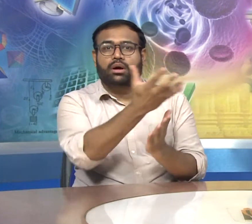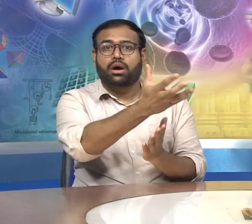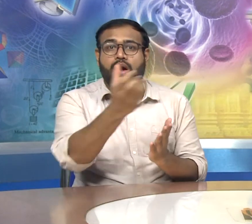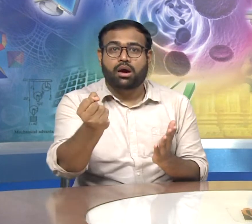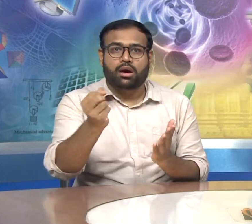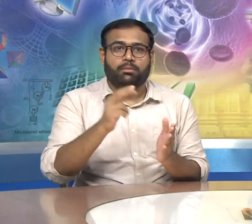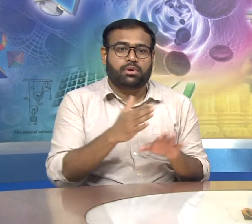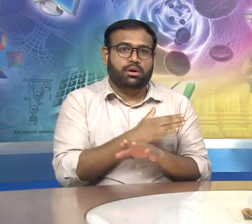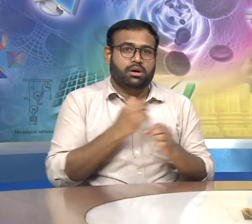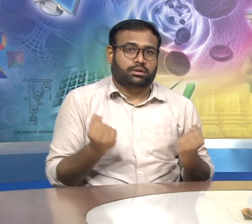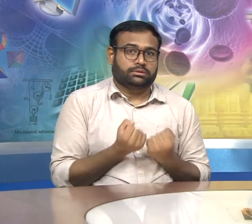by guessing.